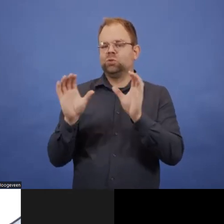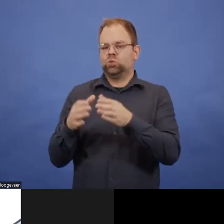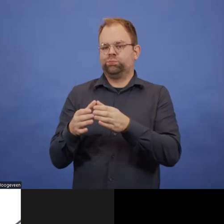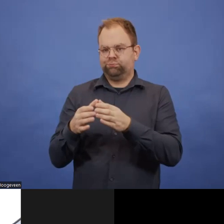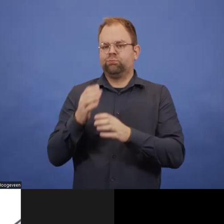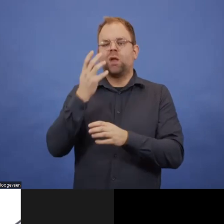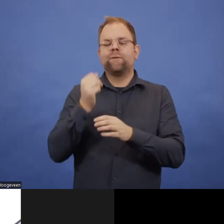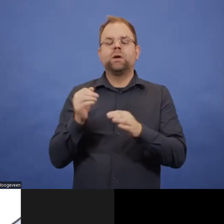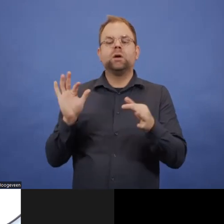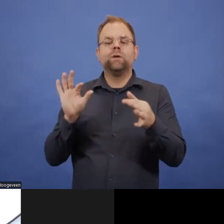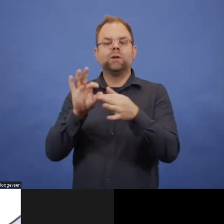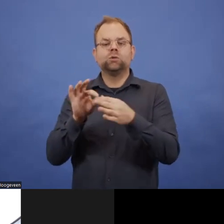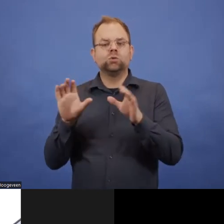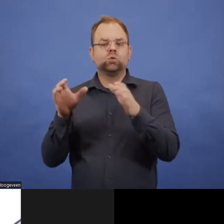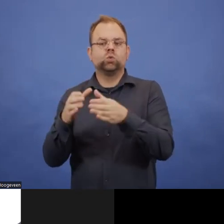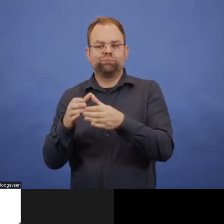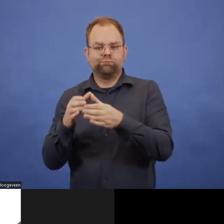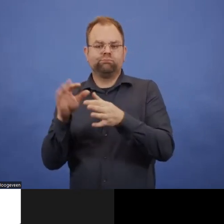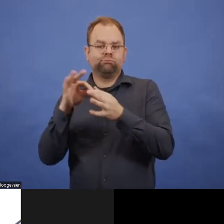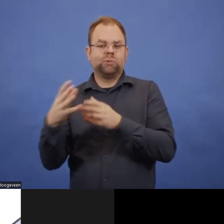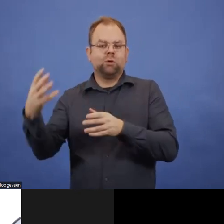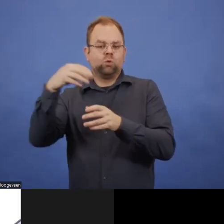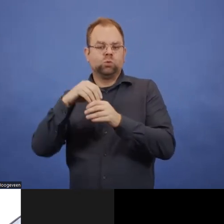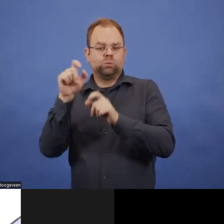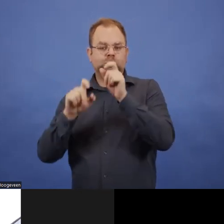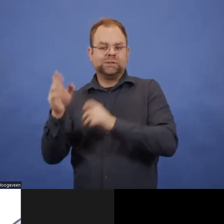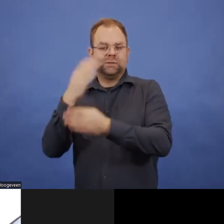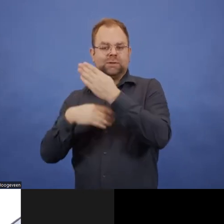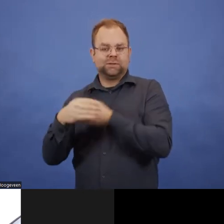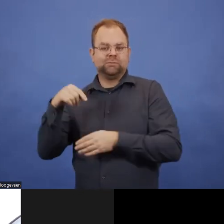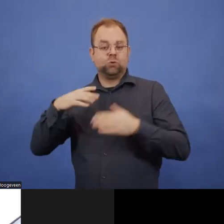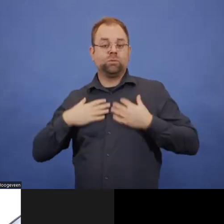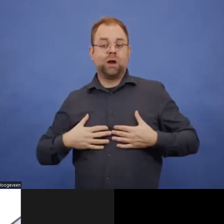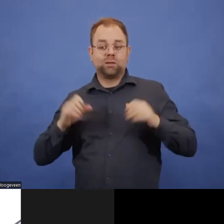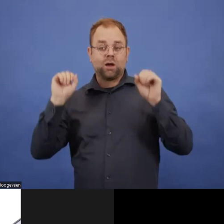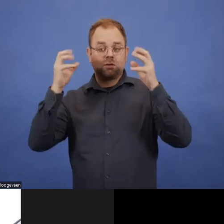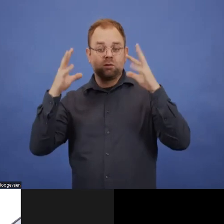para las acciones humanitarias y ahí tenemos un programa